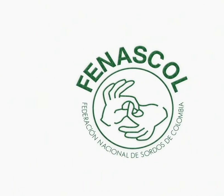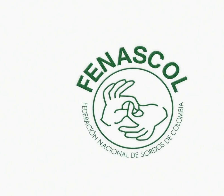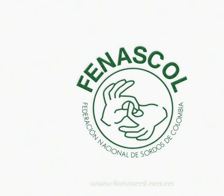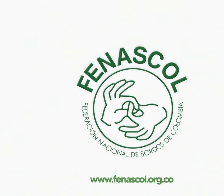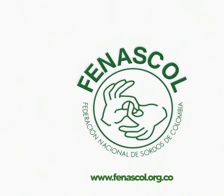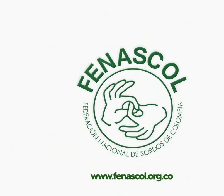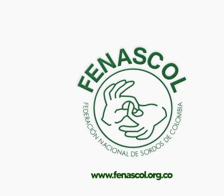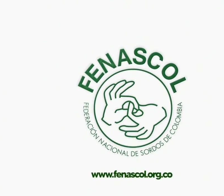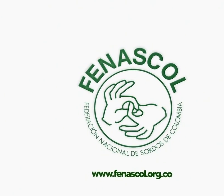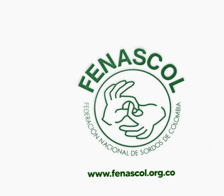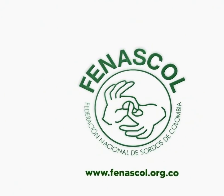¡Gracias! ¡Gracias!